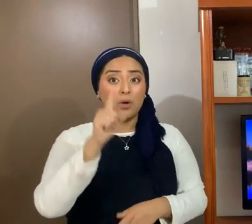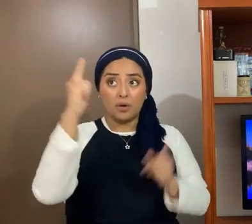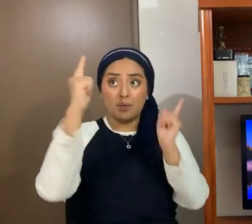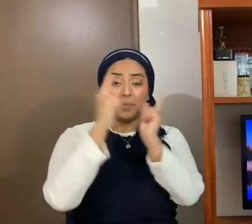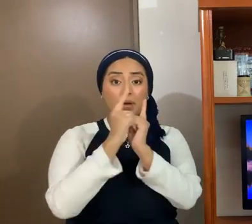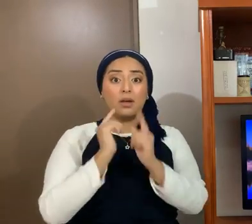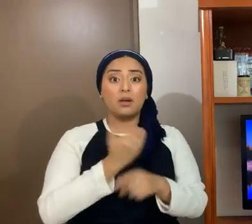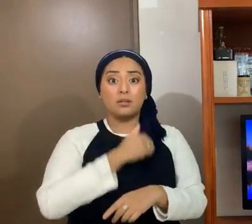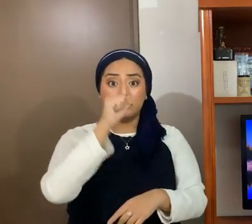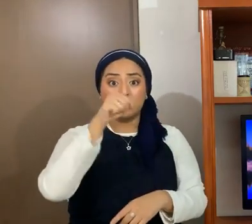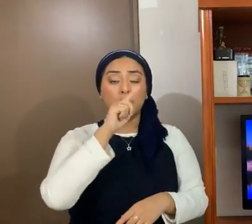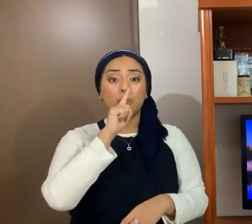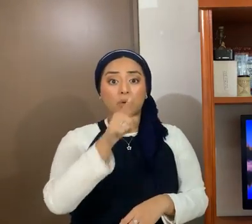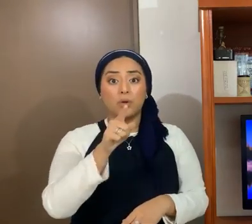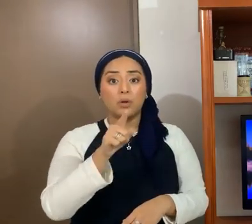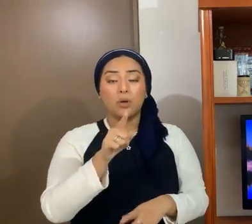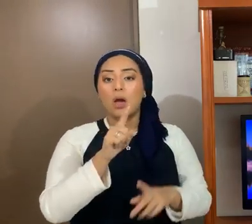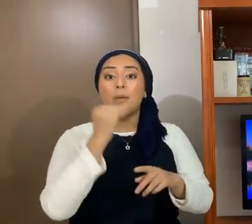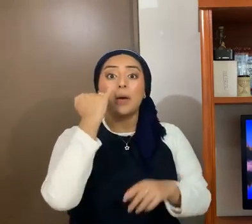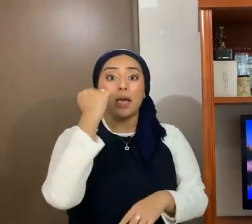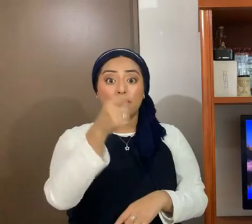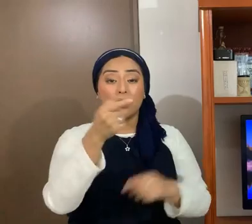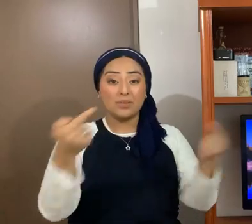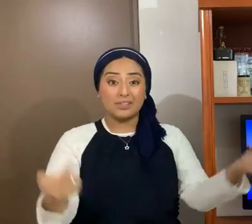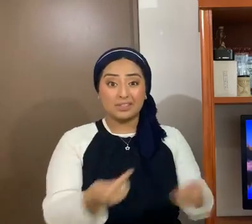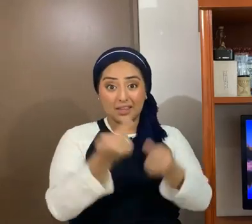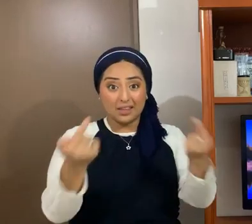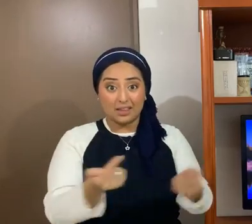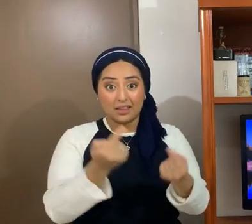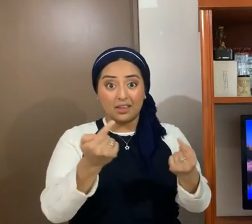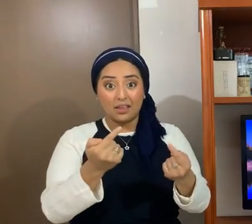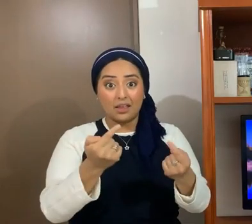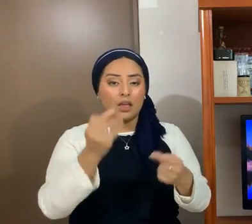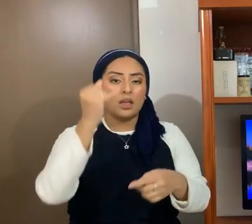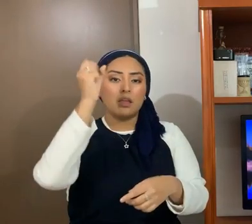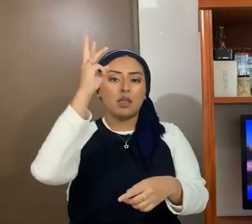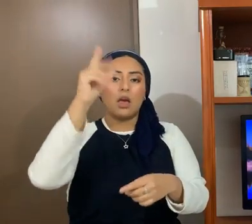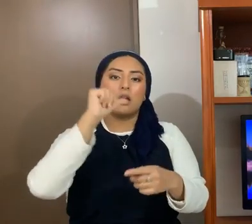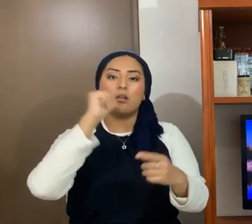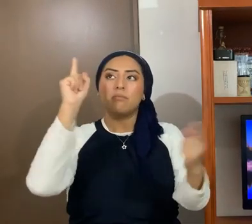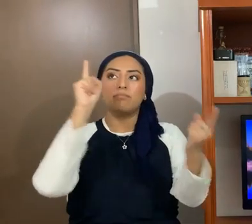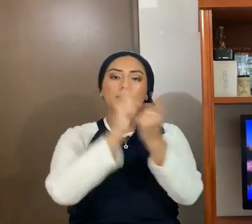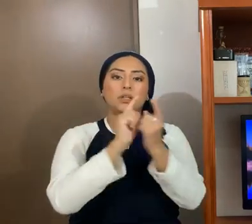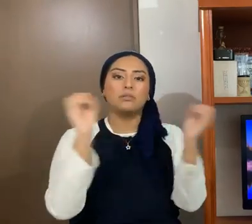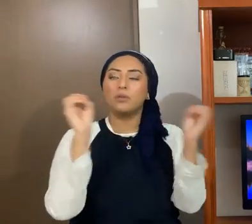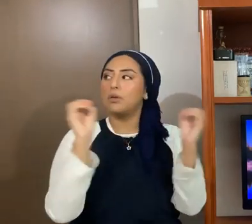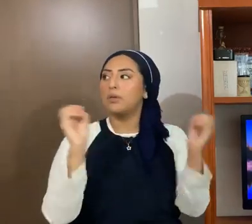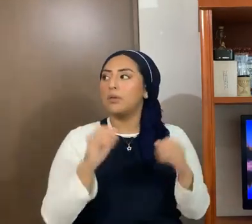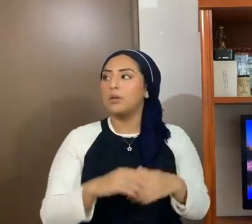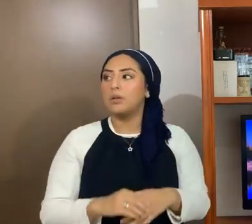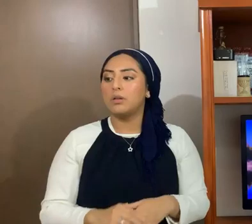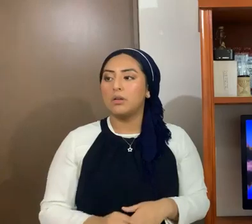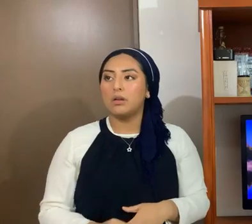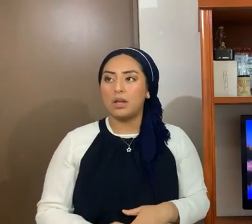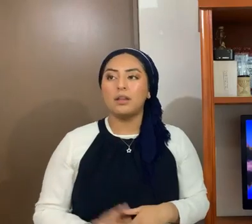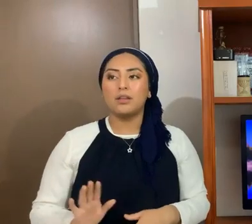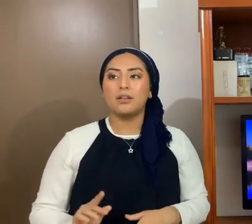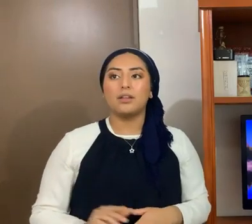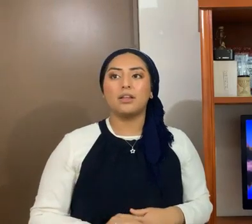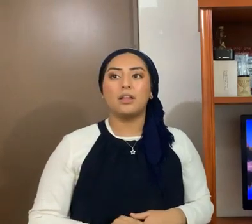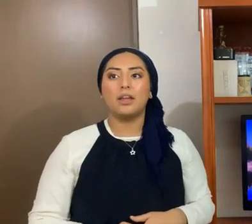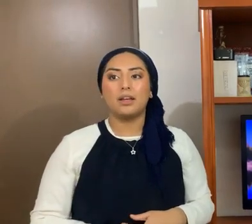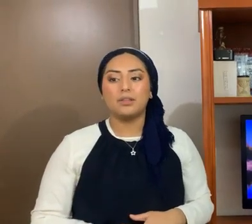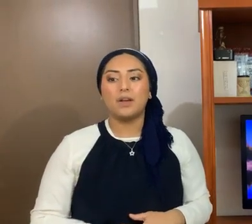pero no va a visitar a los que están en pecado, a los que no guardan con amor y con celo la Torah. Apocalipsis 3, verso 20